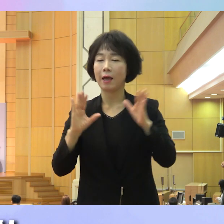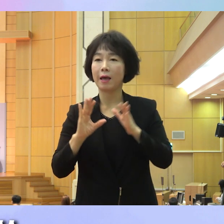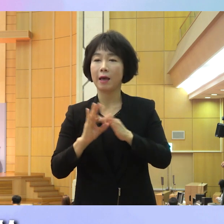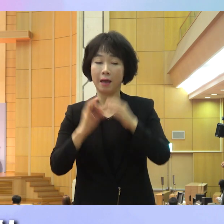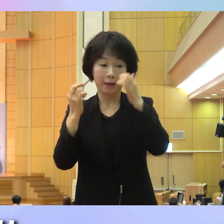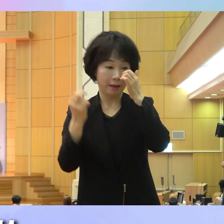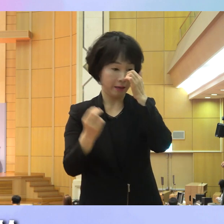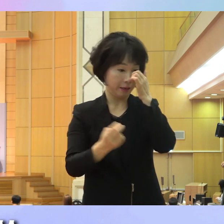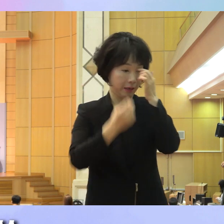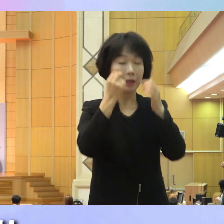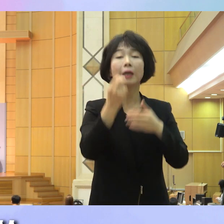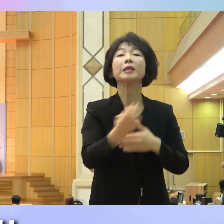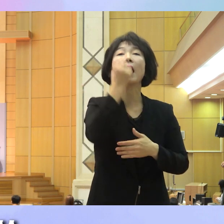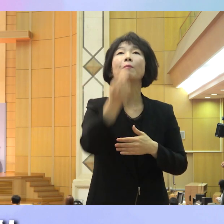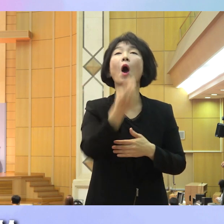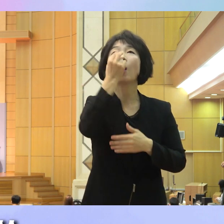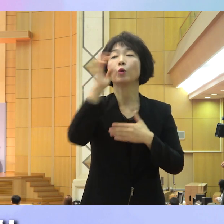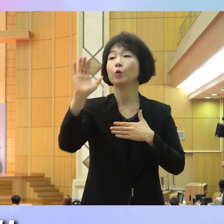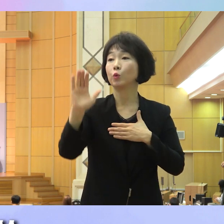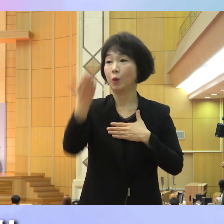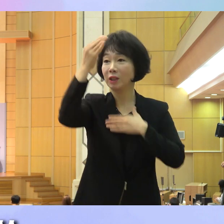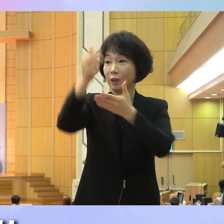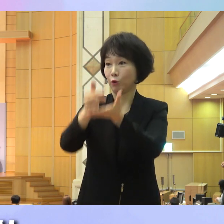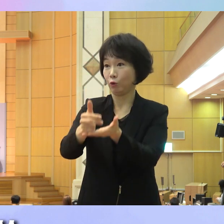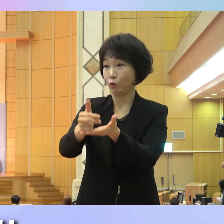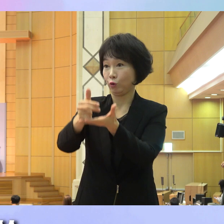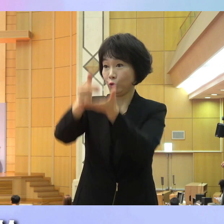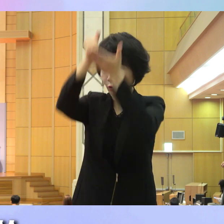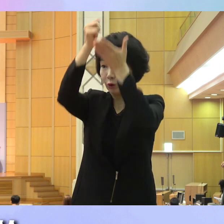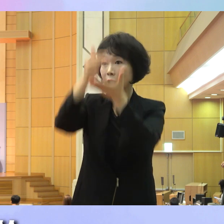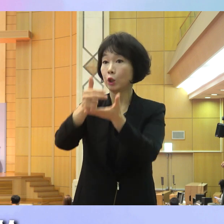나의 생명 되신 주,